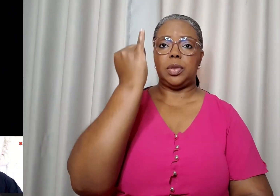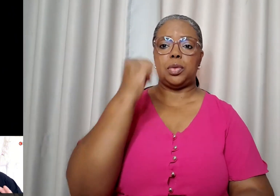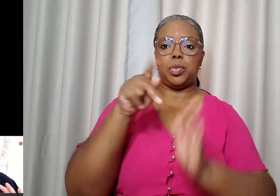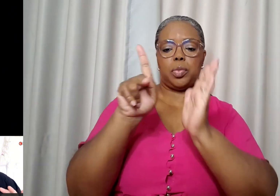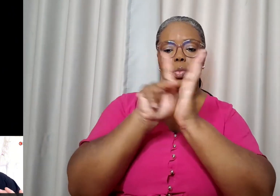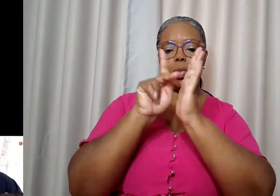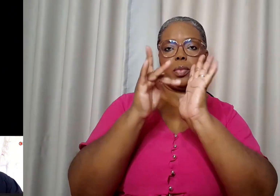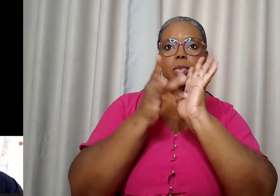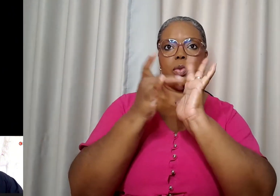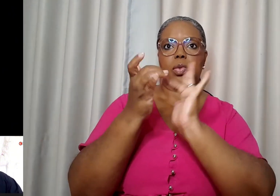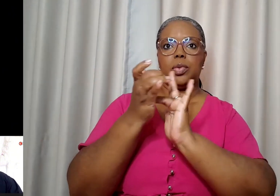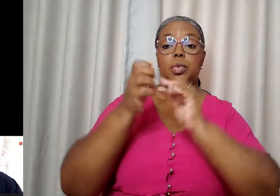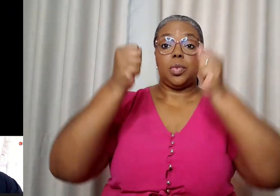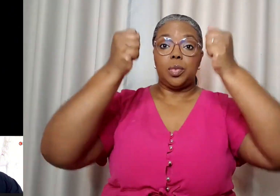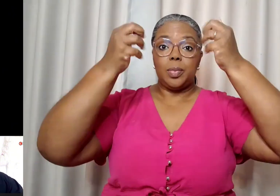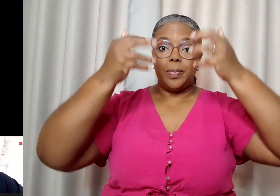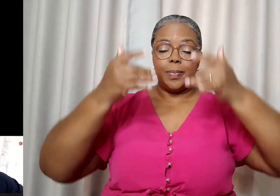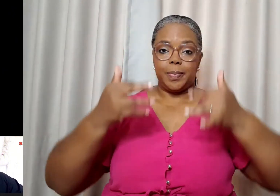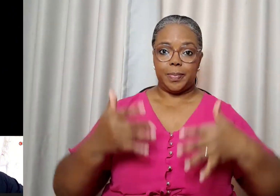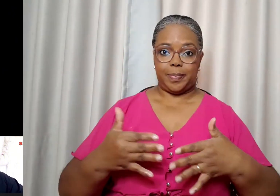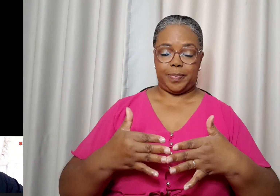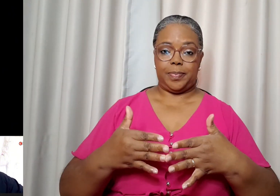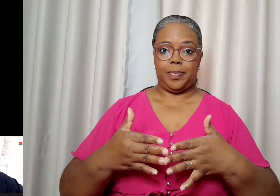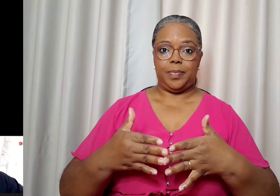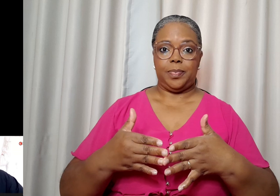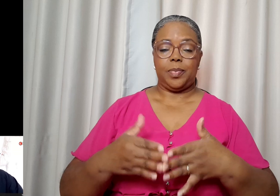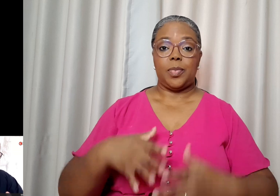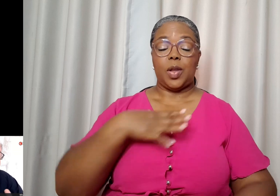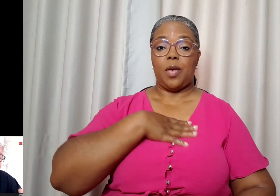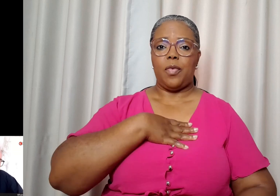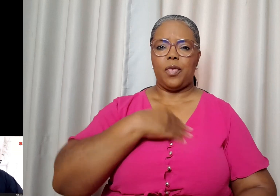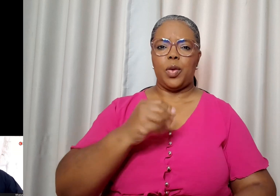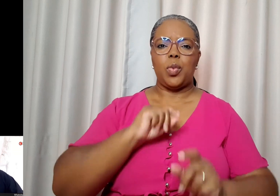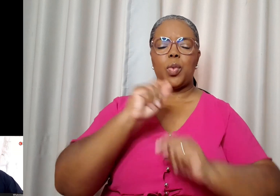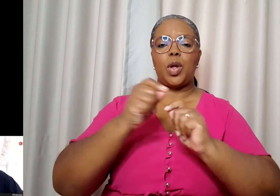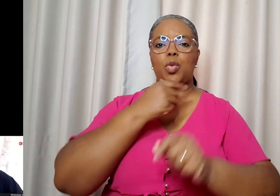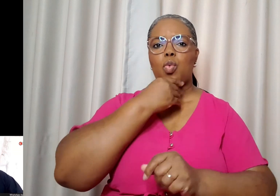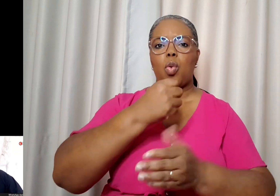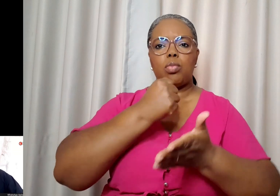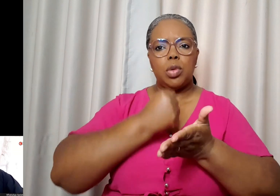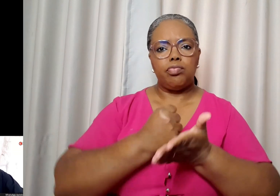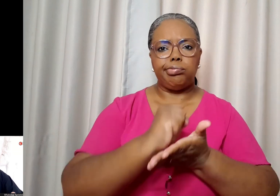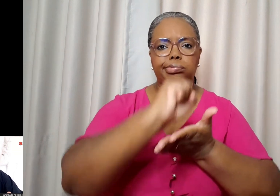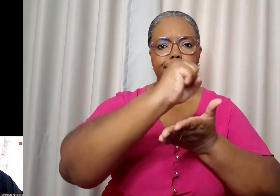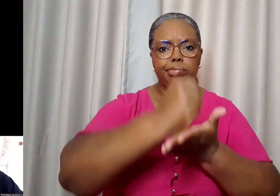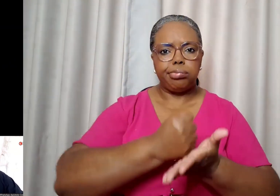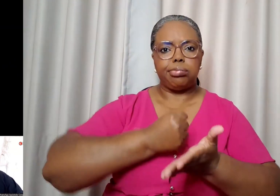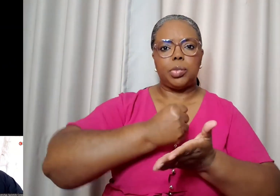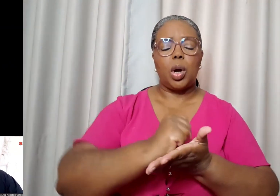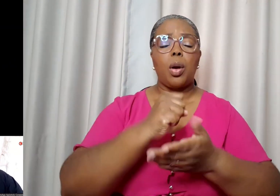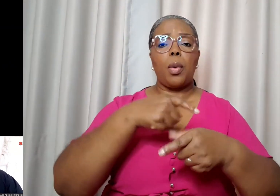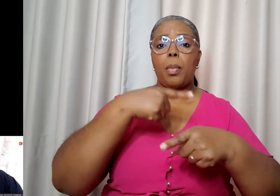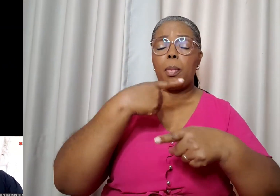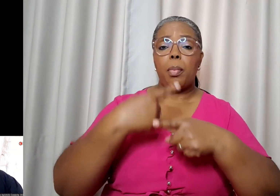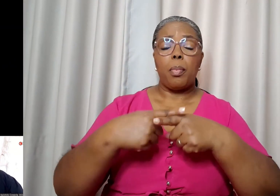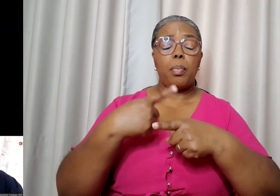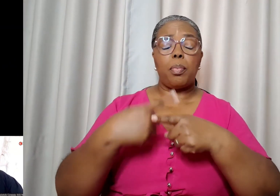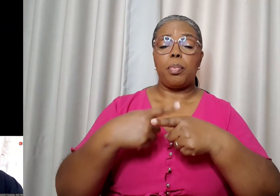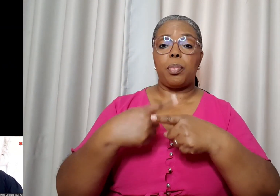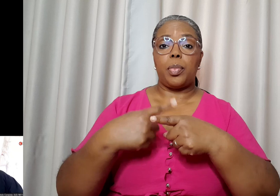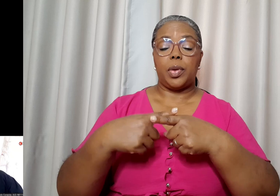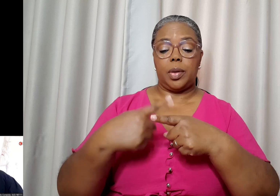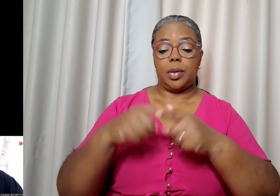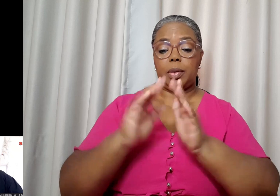diz: filho de um carpinteiro. Por que a Bíblia fala isso?